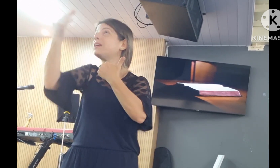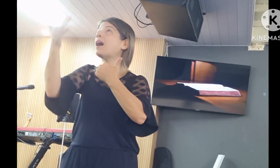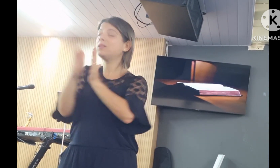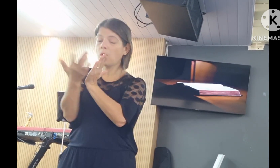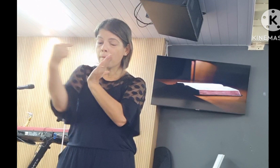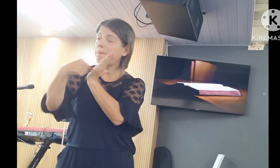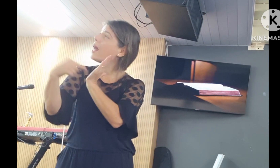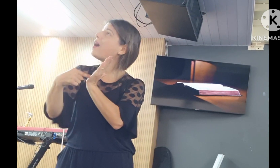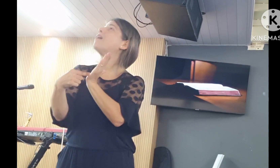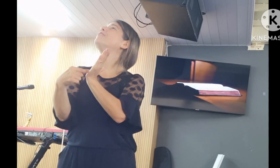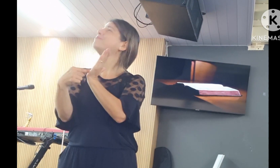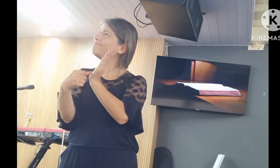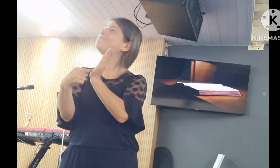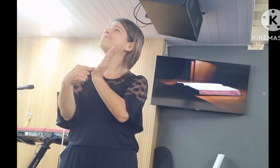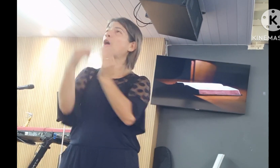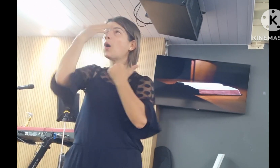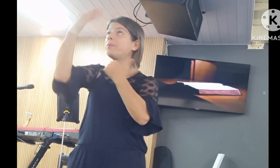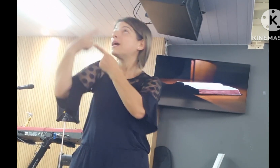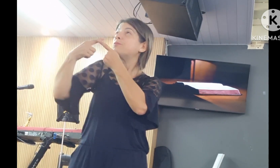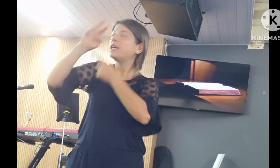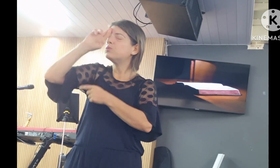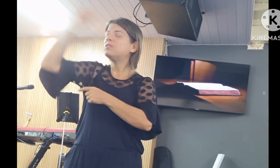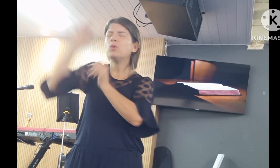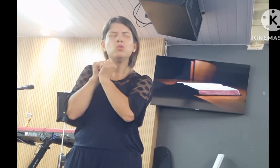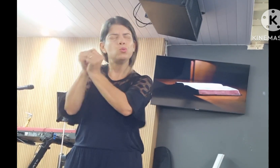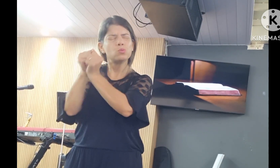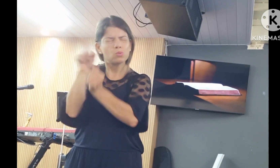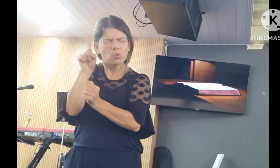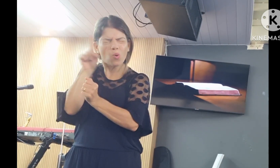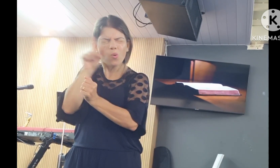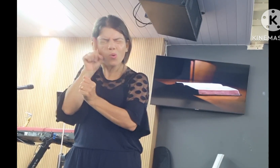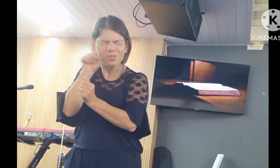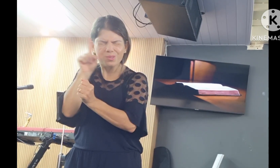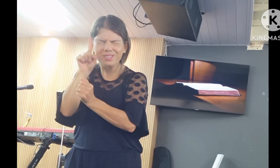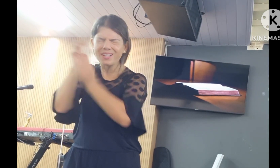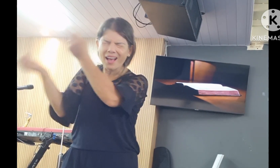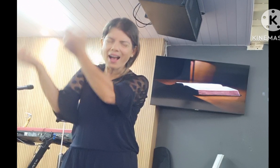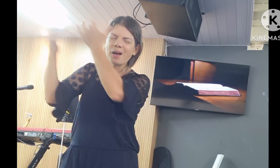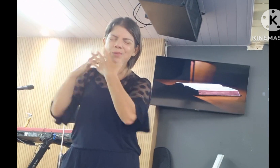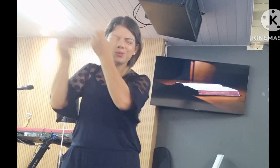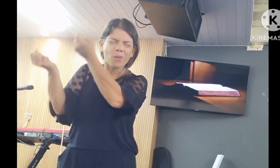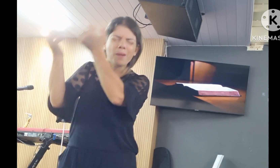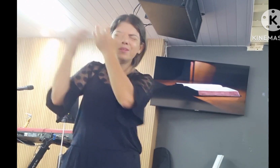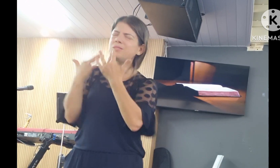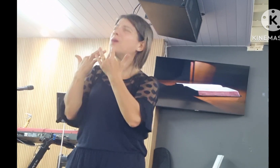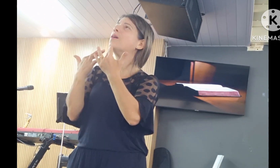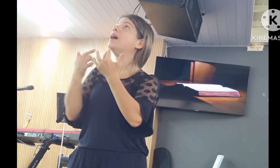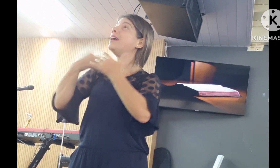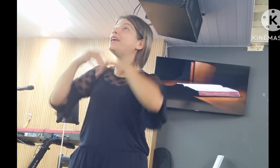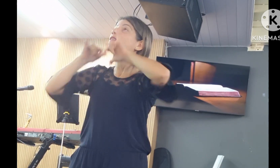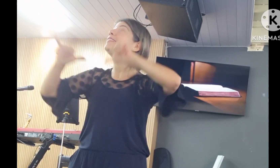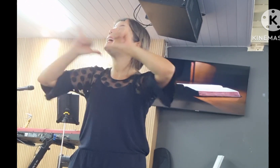palavra, nós te agradecemos porque o Senhor é conosco todos os dias e o Senhor tem nos abençoado plenamente. Eu